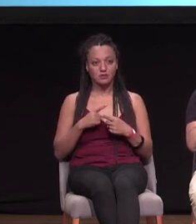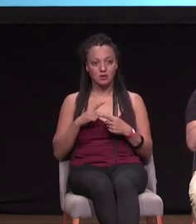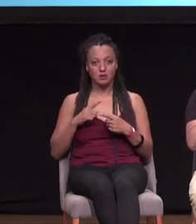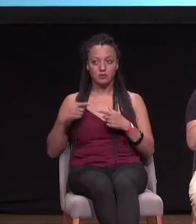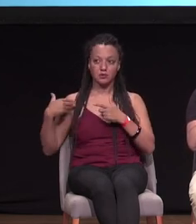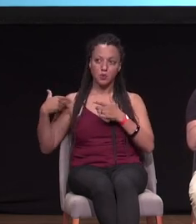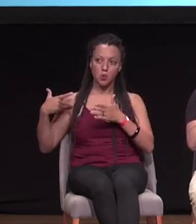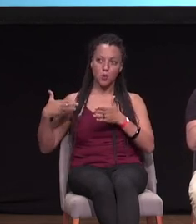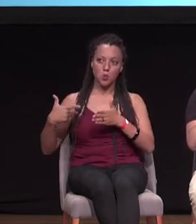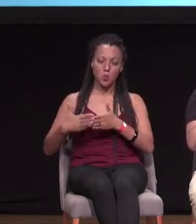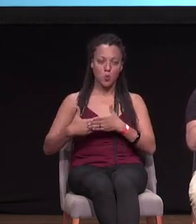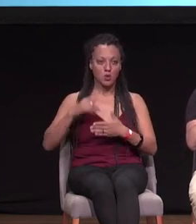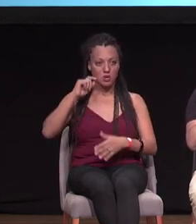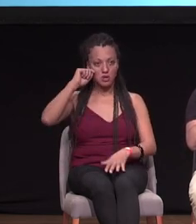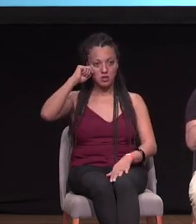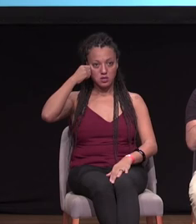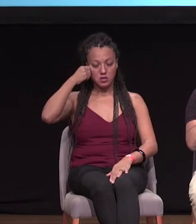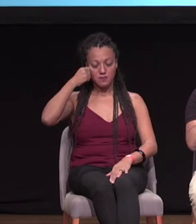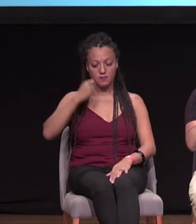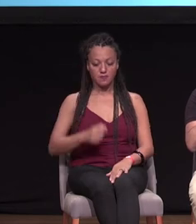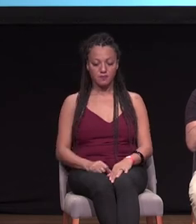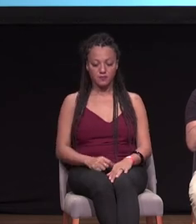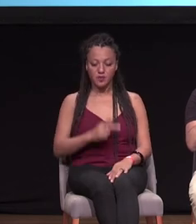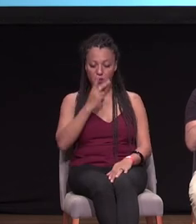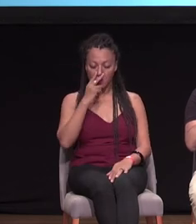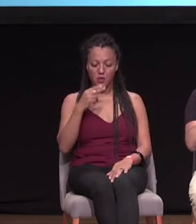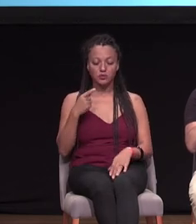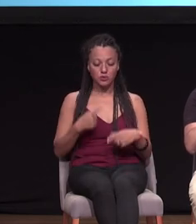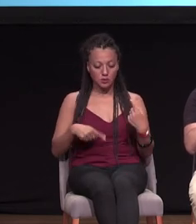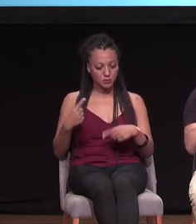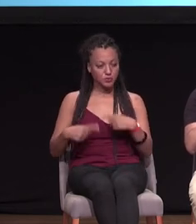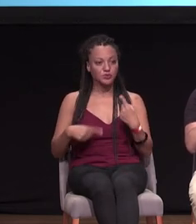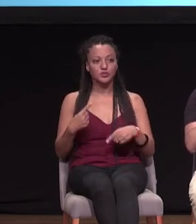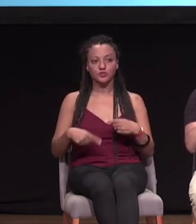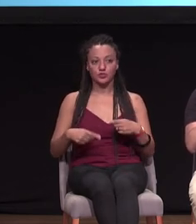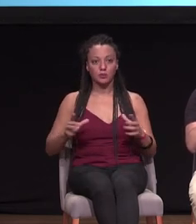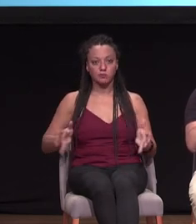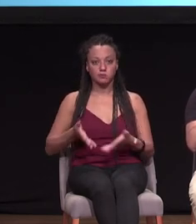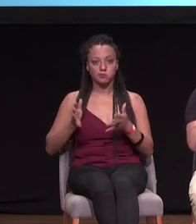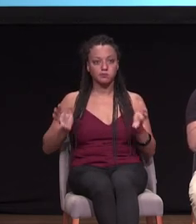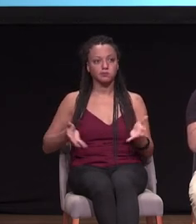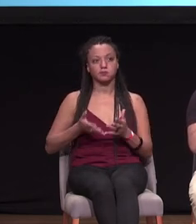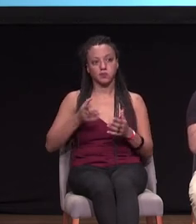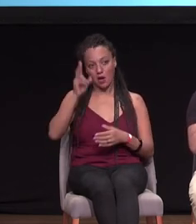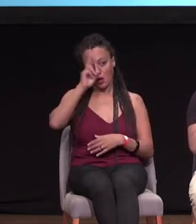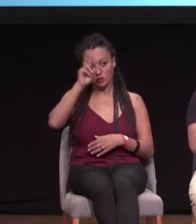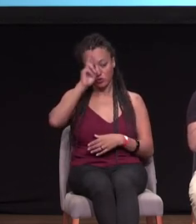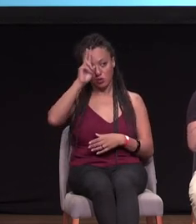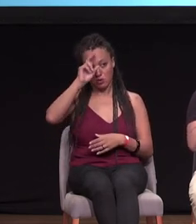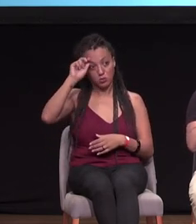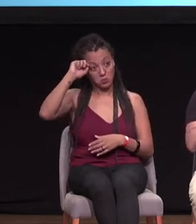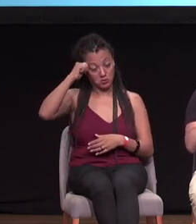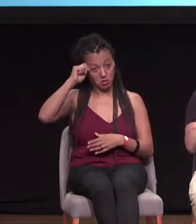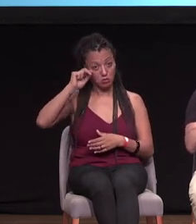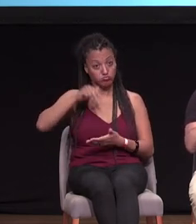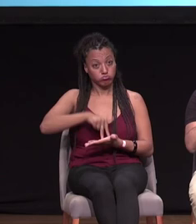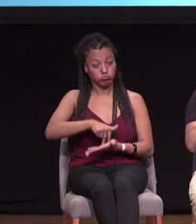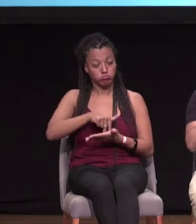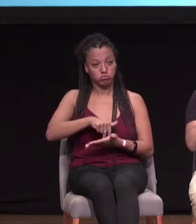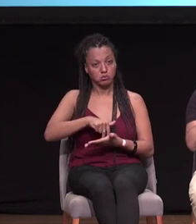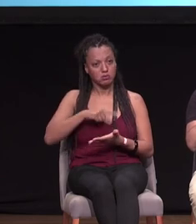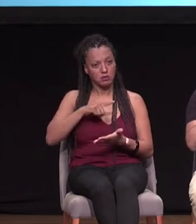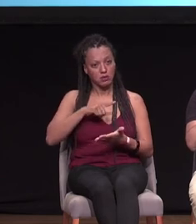né então acho que as políticas afirmativas estão aí pra isso né assim é infelizmente